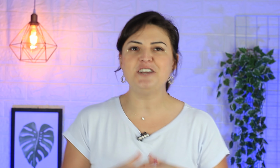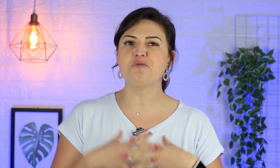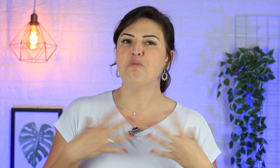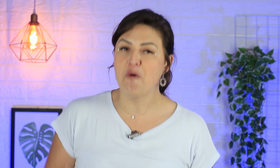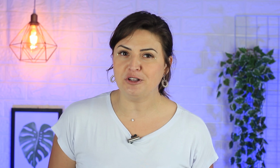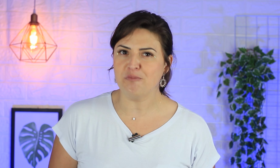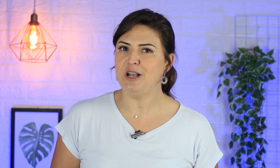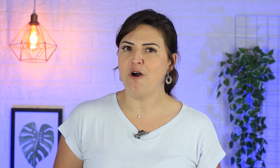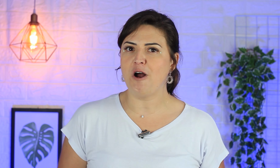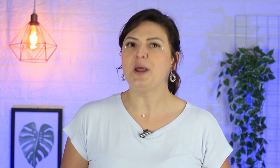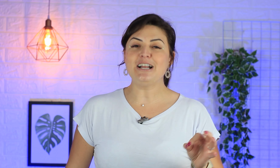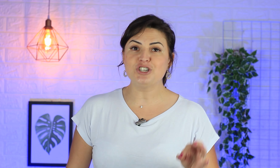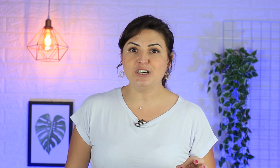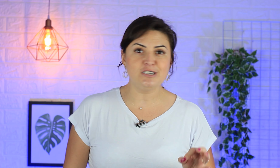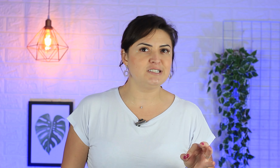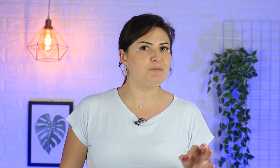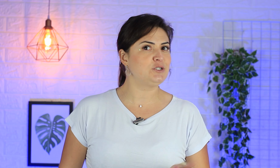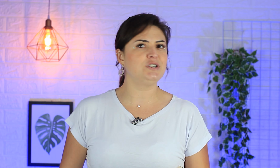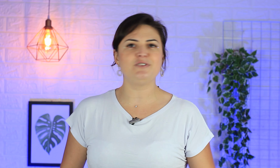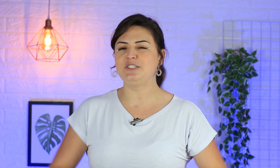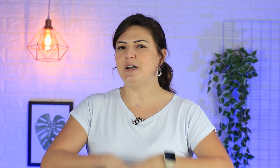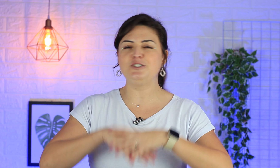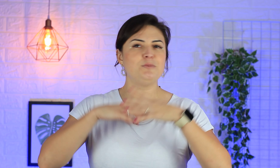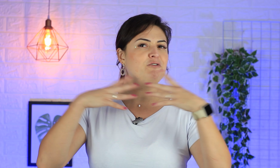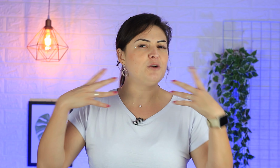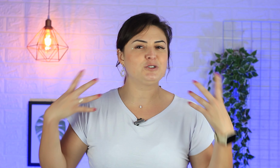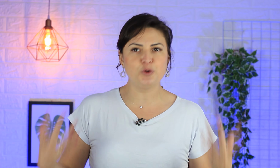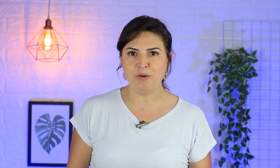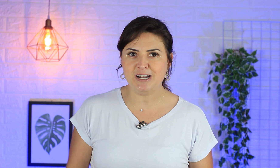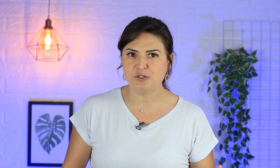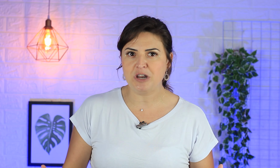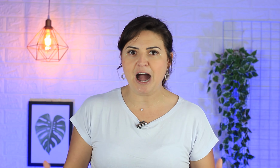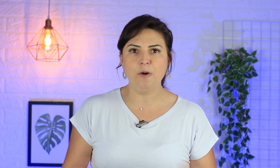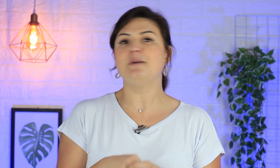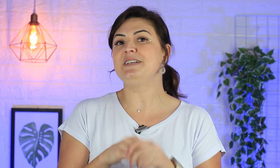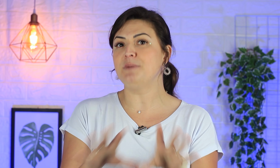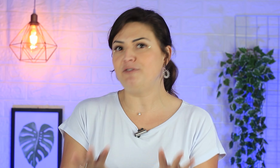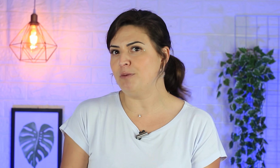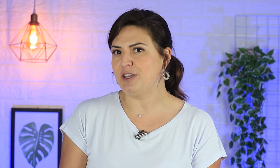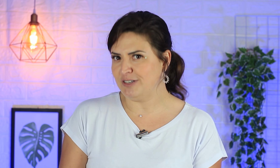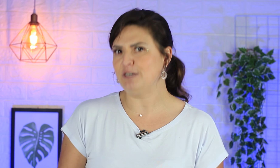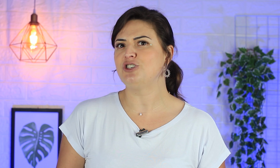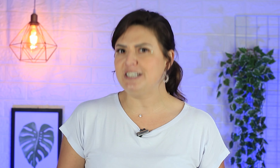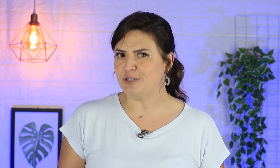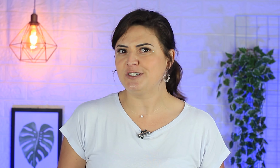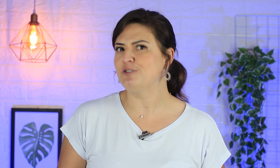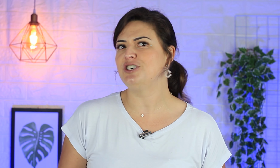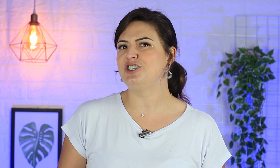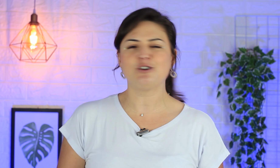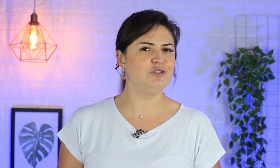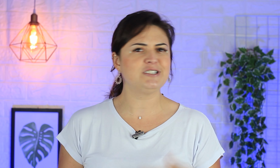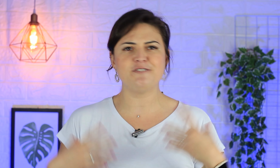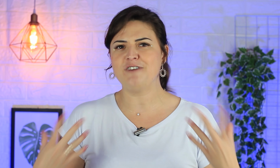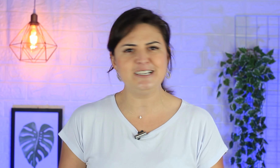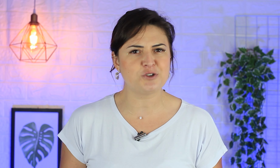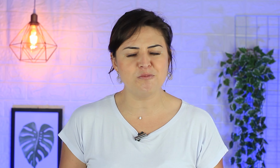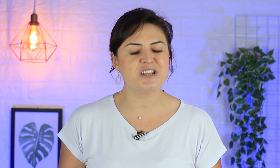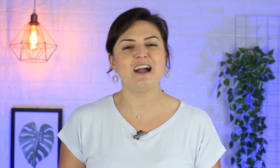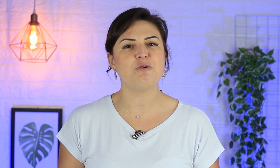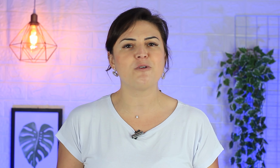sair muito melhor praticando as expressões faciais de uma forma super natural, da mesma forma que você utiliza no seu dia a dia quando você vai se comunicar com